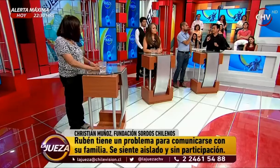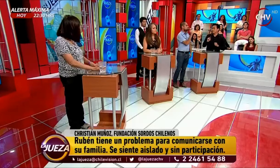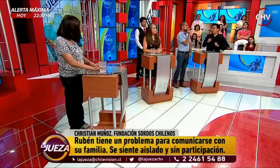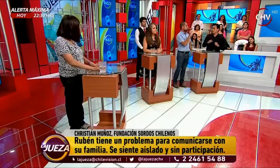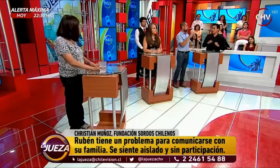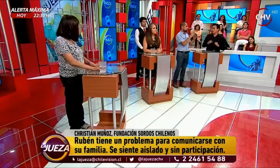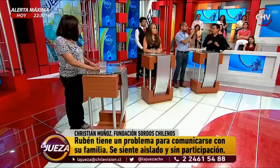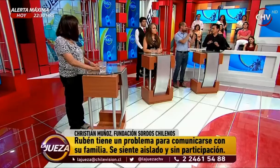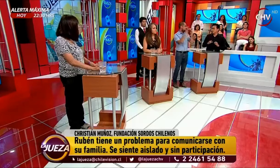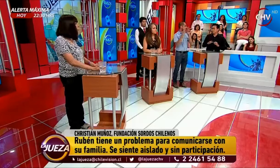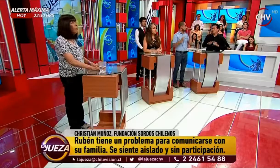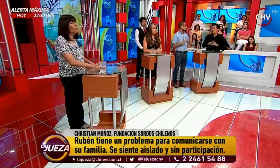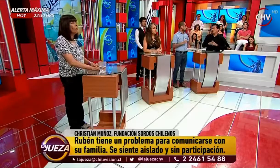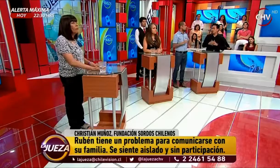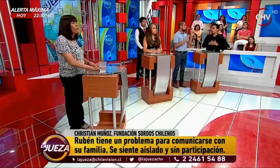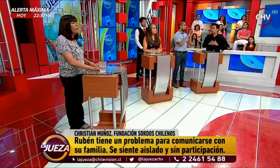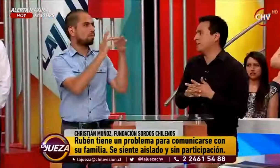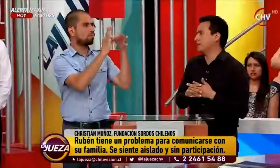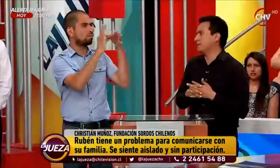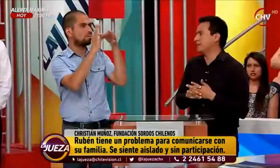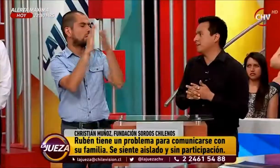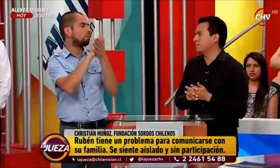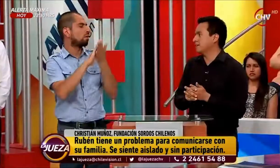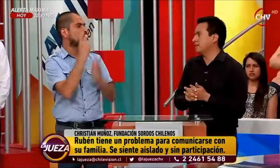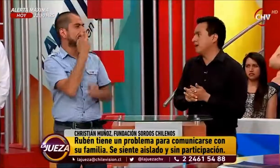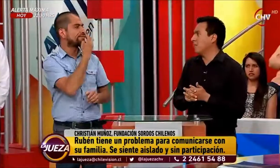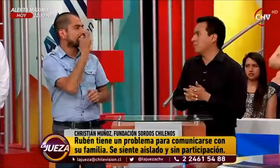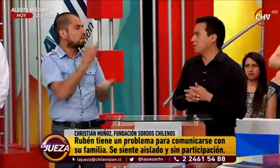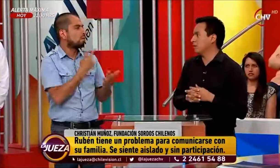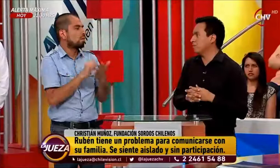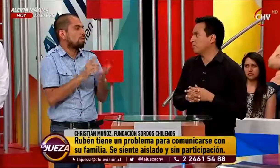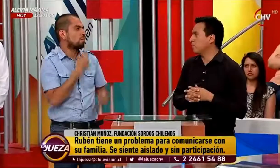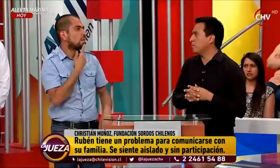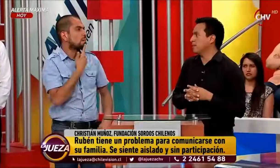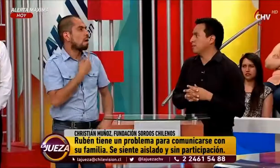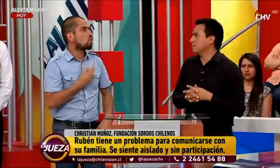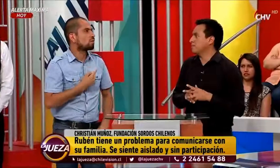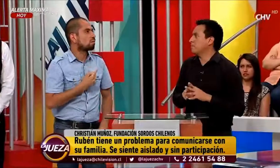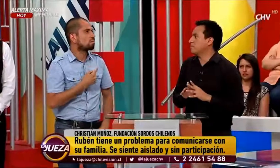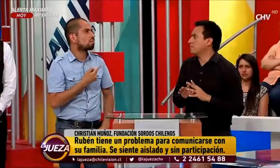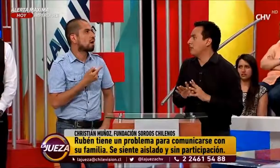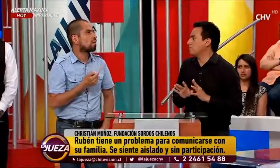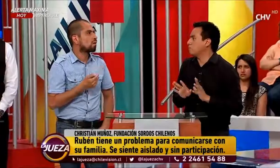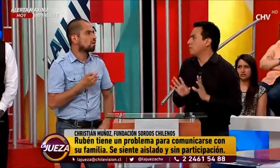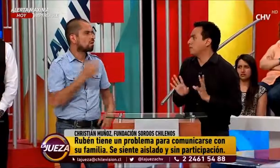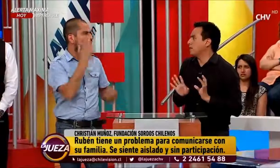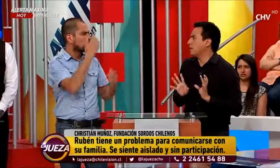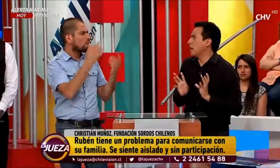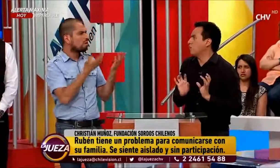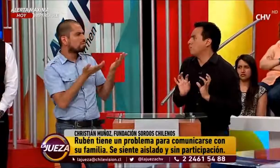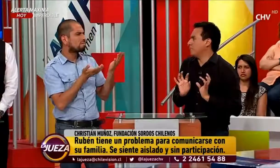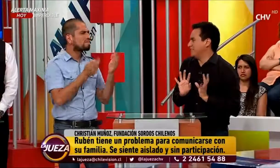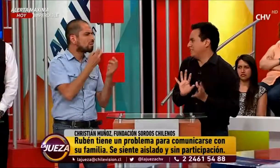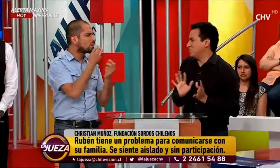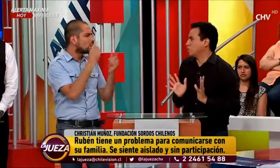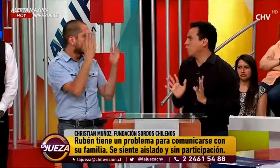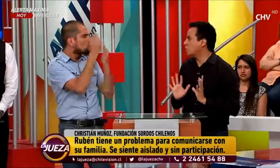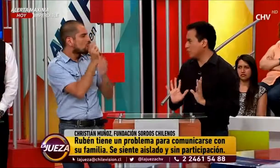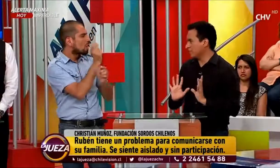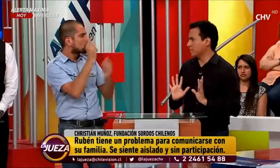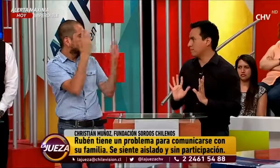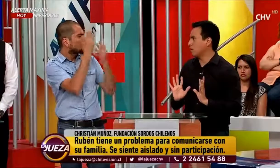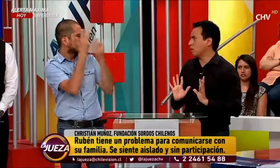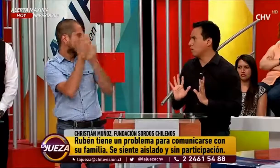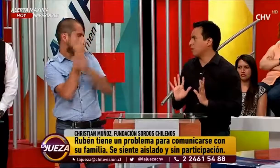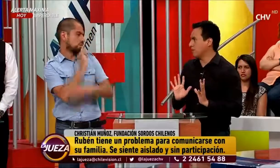Sí, pero palabras cortas, no estructuras gramaticales amplias. Por ejemplo, palabras mamamos, mamá, algo parecido. Se puede